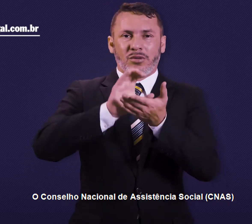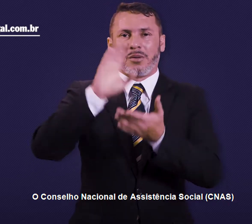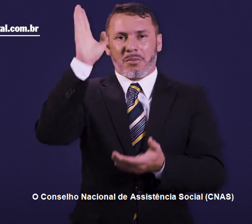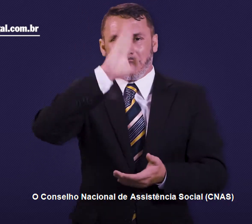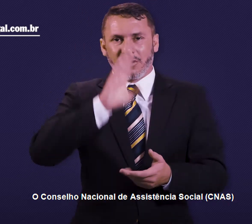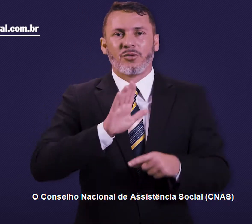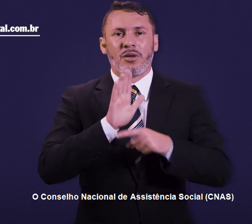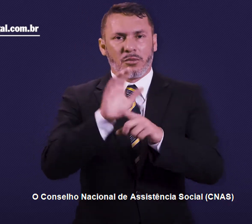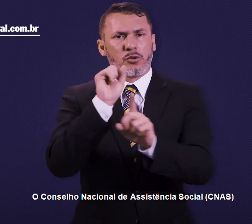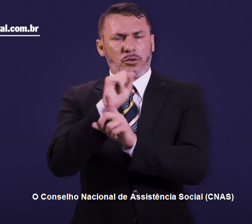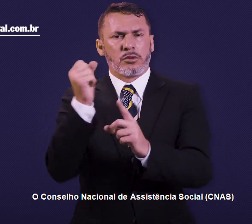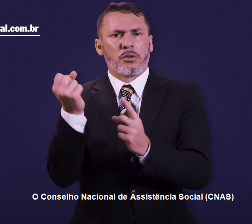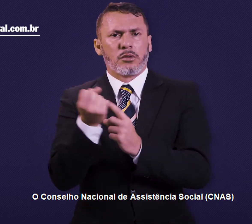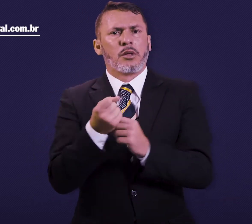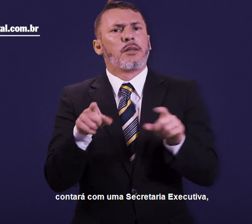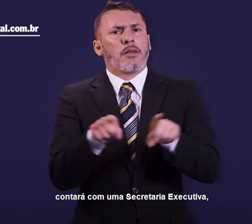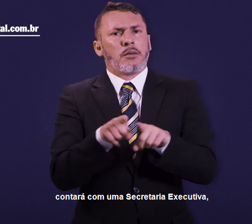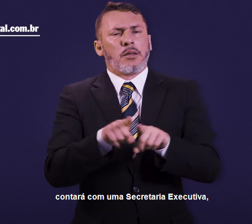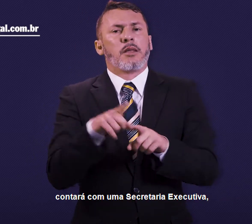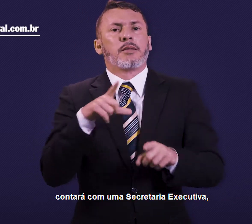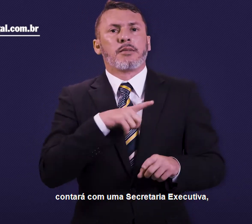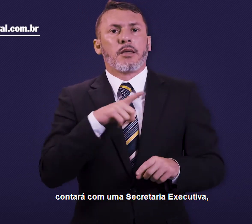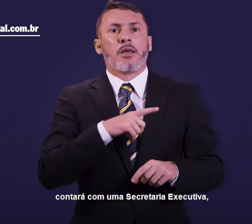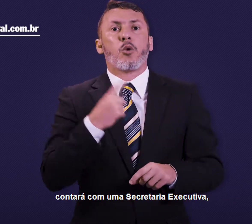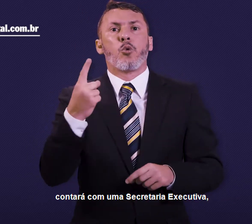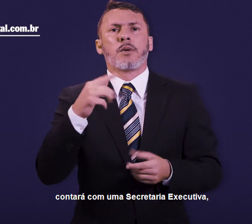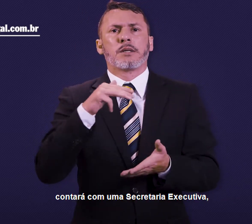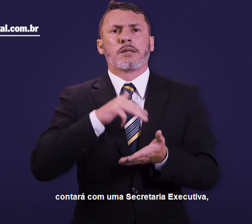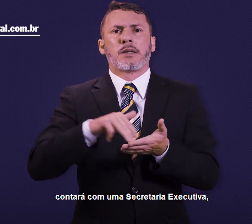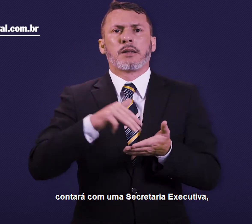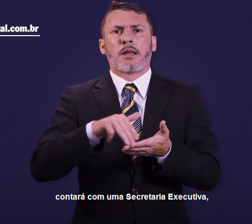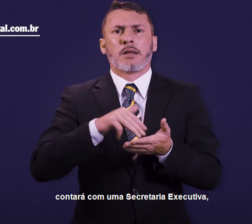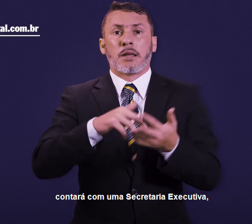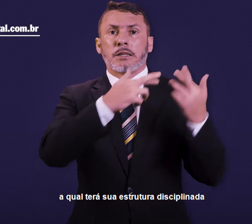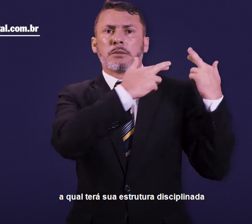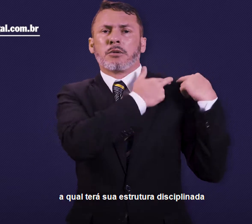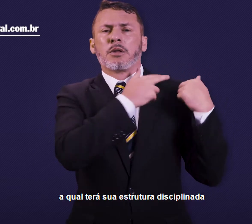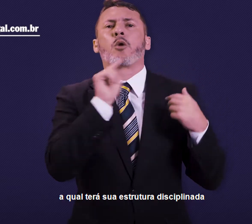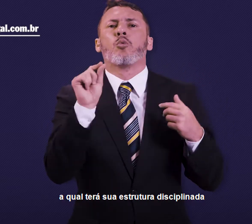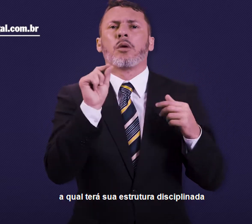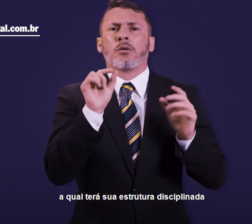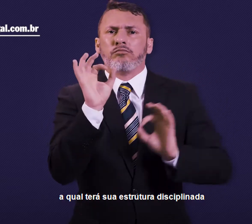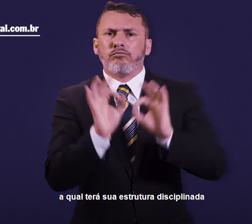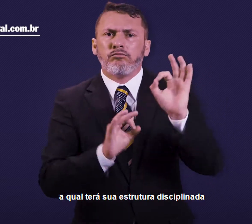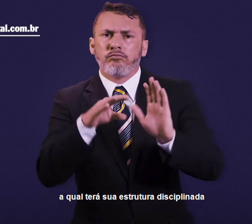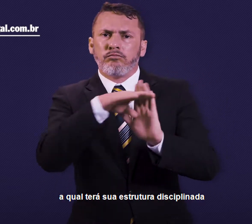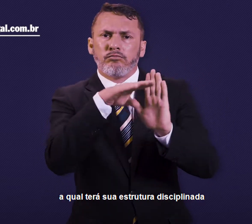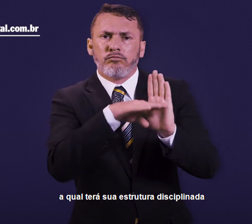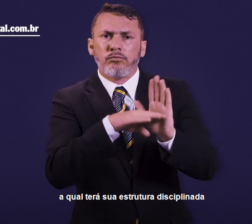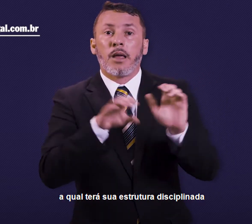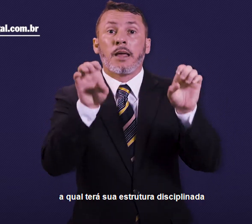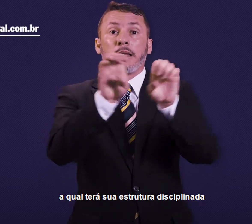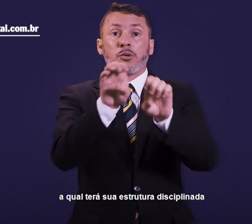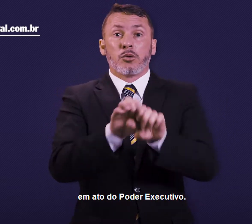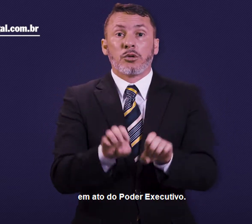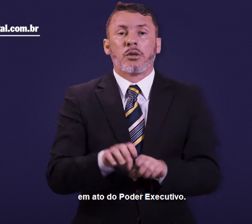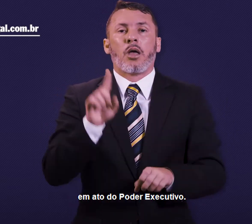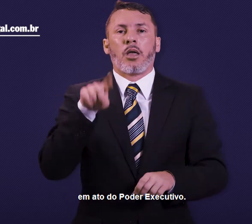Social, CNAS, contará com uma secretaria executiva, a qual terá sua estrutura disciplinada em ato do